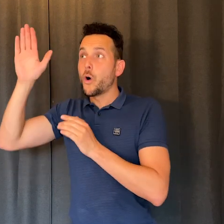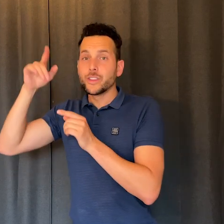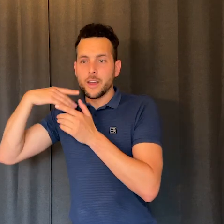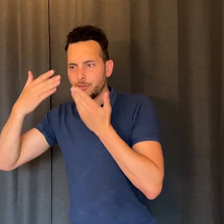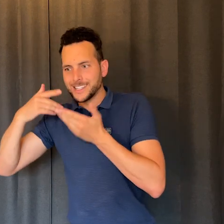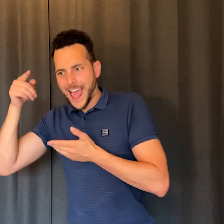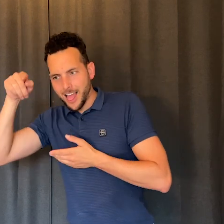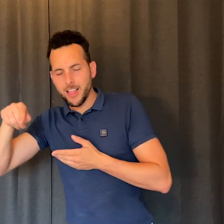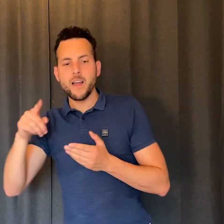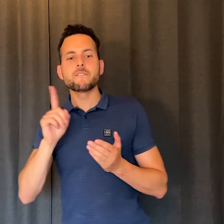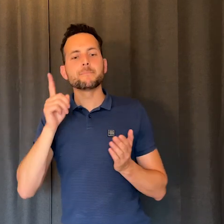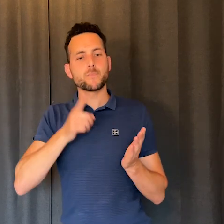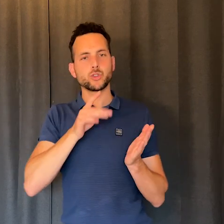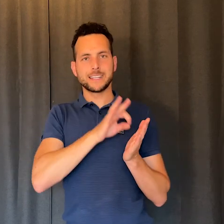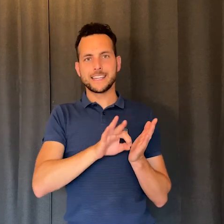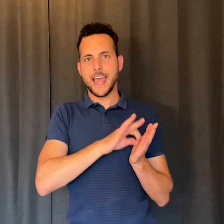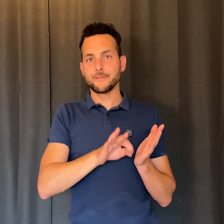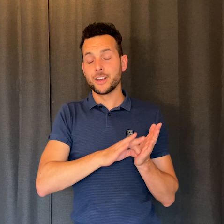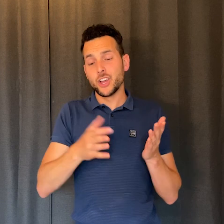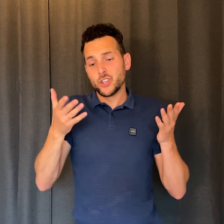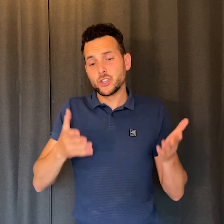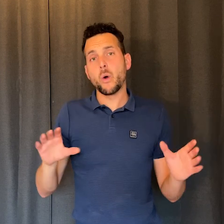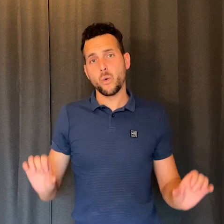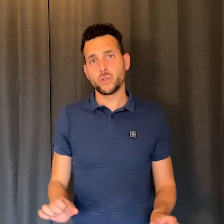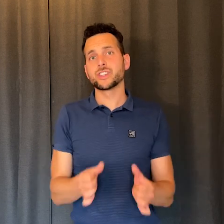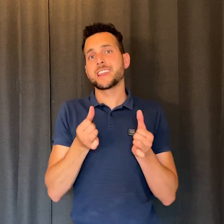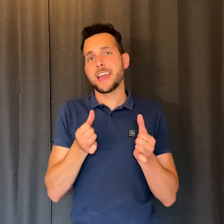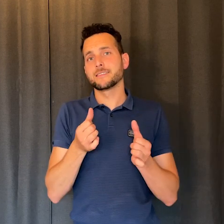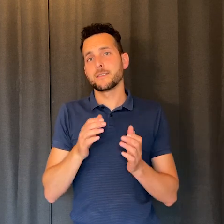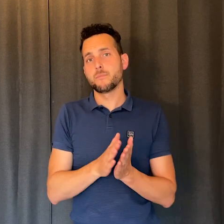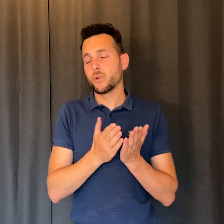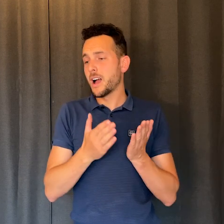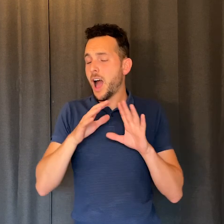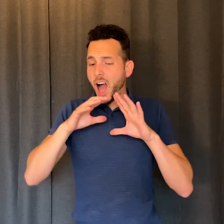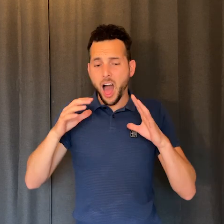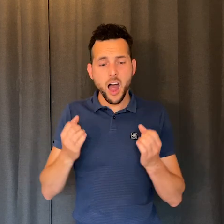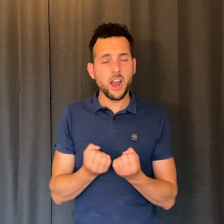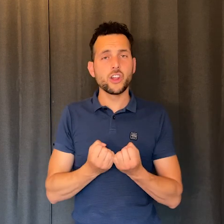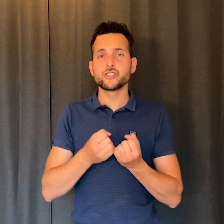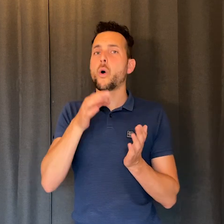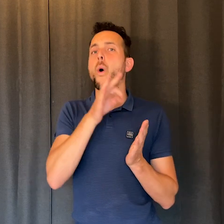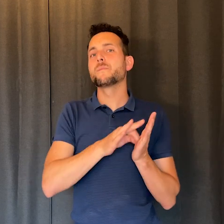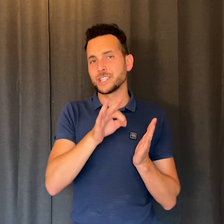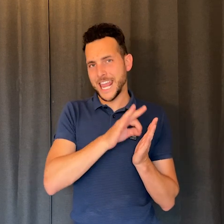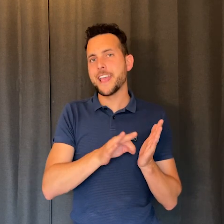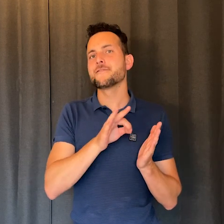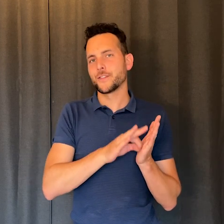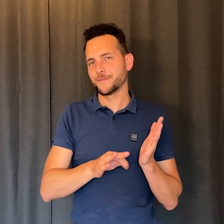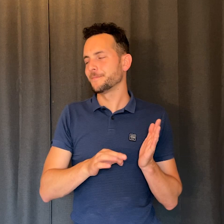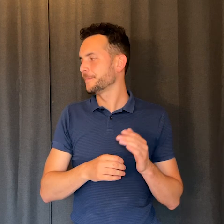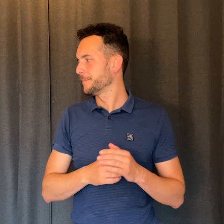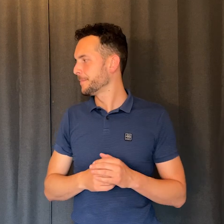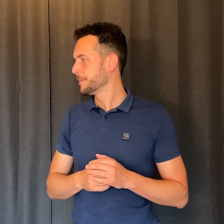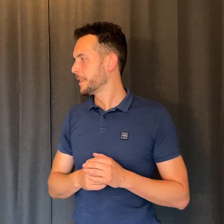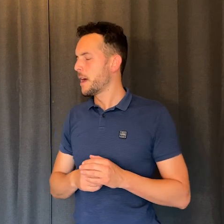schrijven. En zo is het boek helemaal ontstaan. Wow. Wat bijzonder. Alles echt, is opgeschreven.